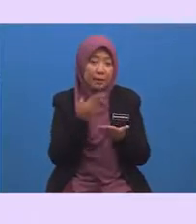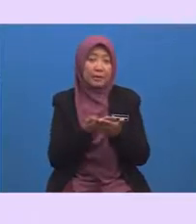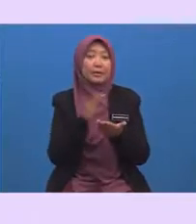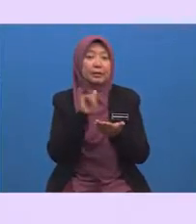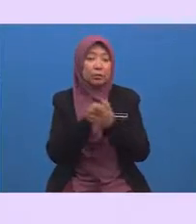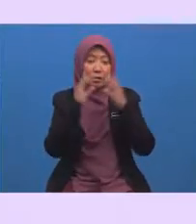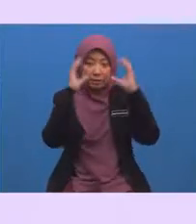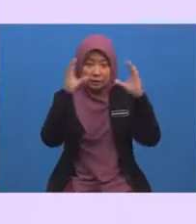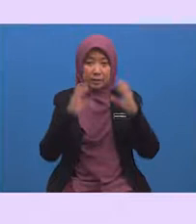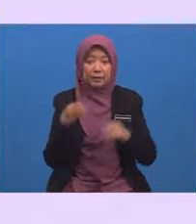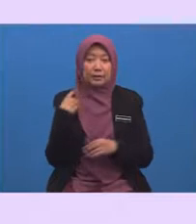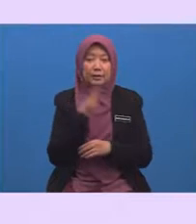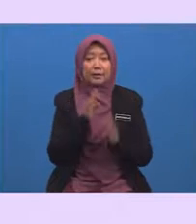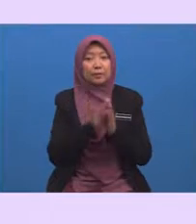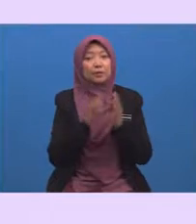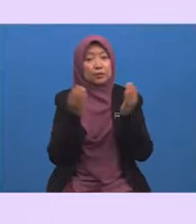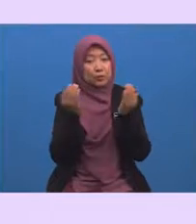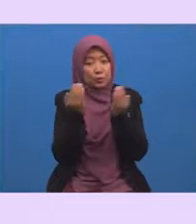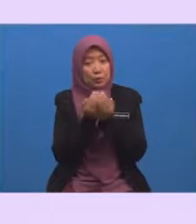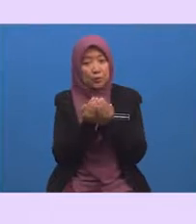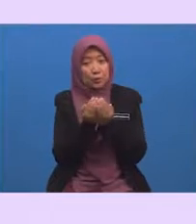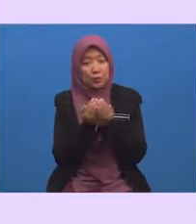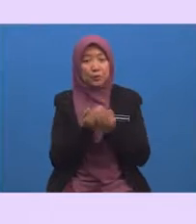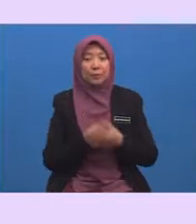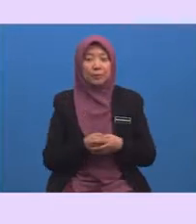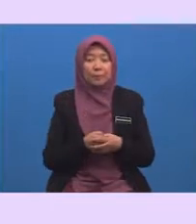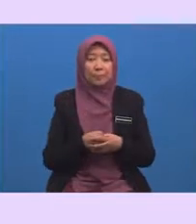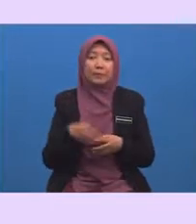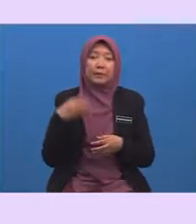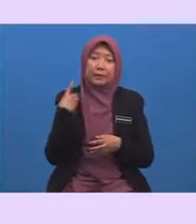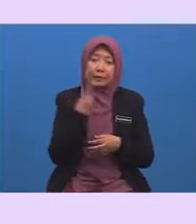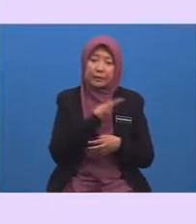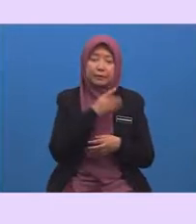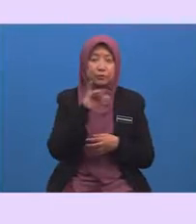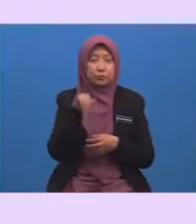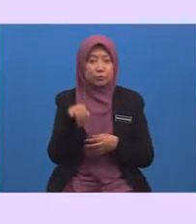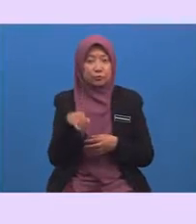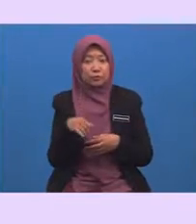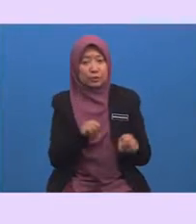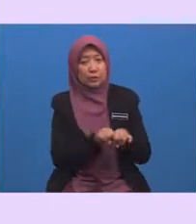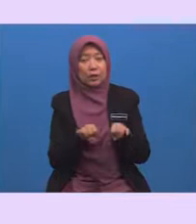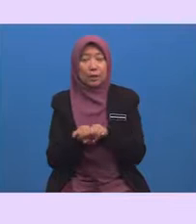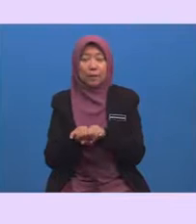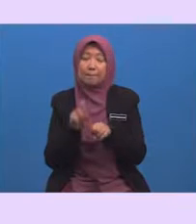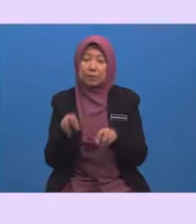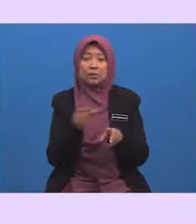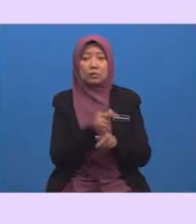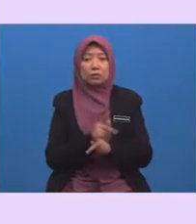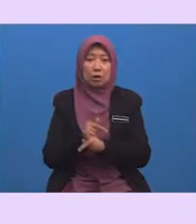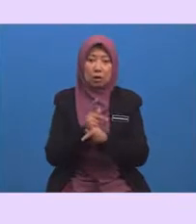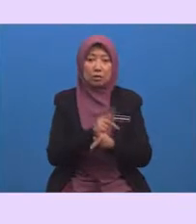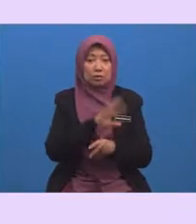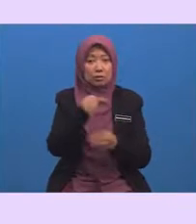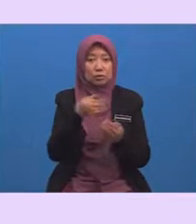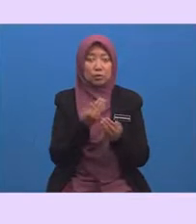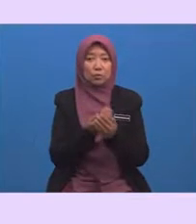cara kita bersyukur. Selain itu, kita juga perlu menjaga segala